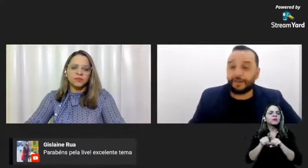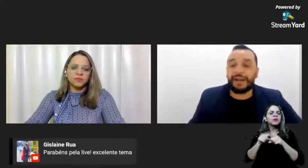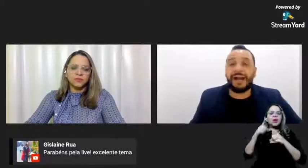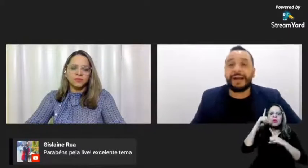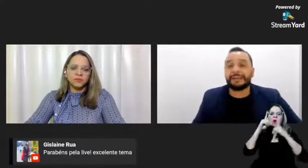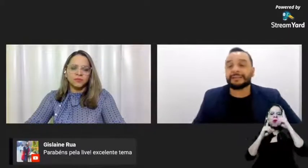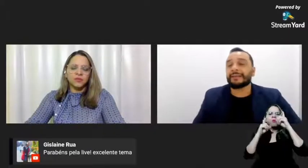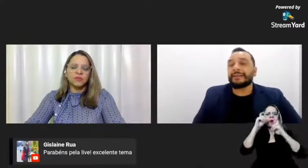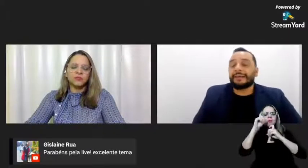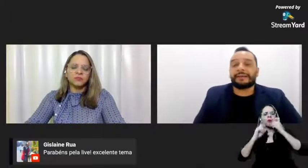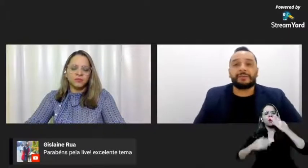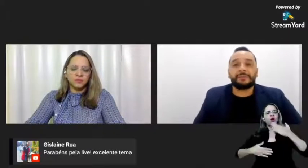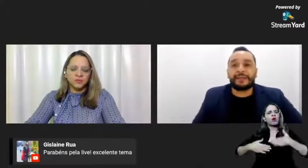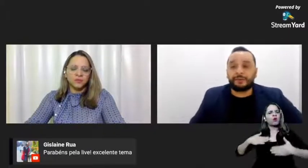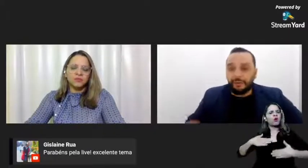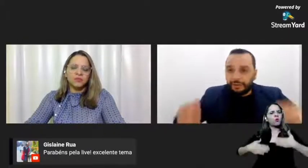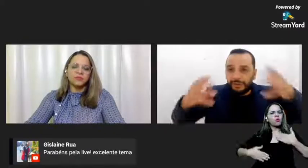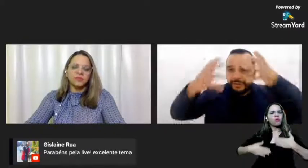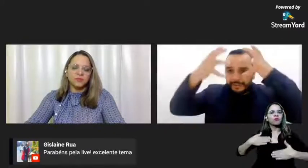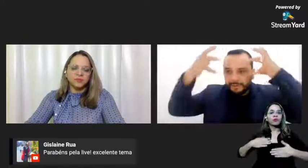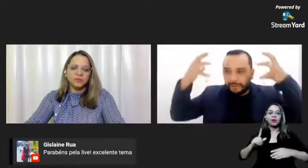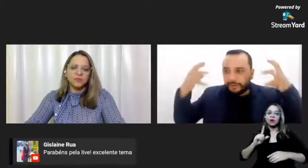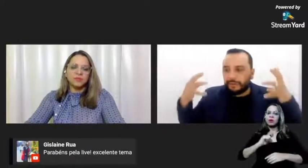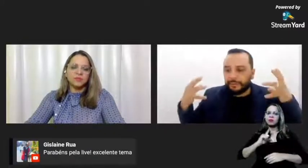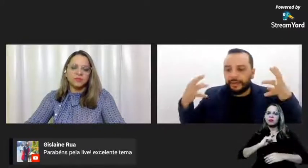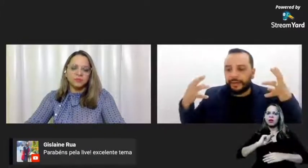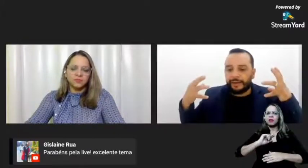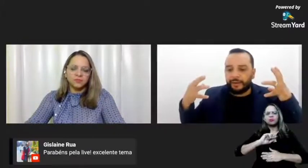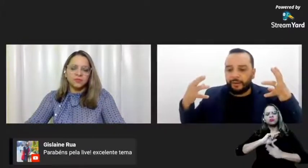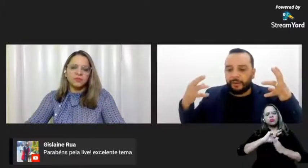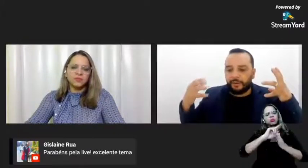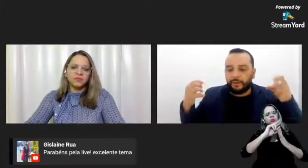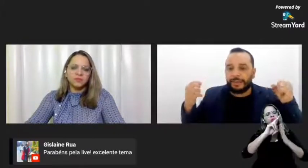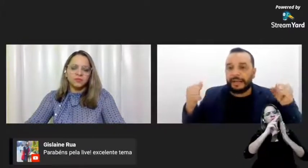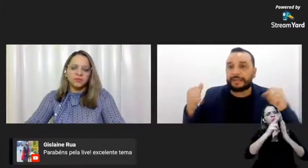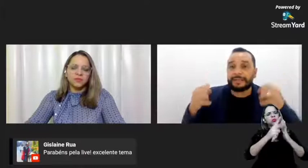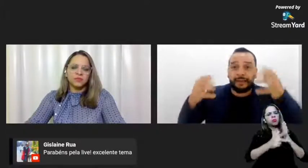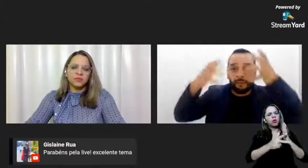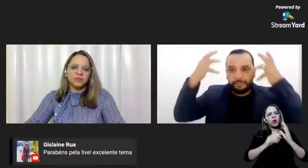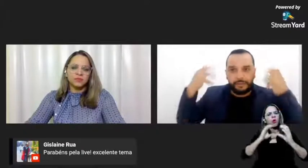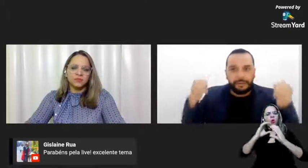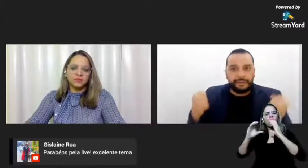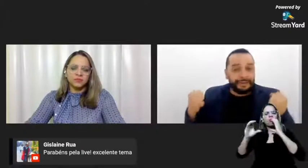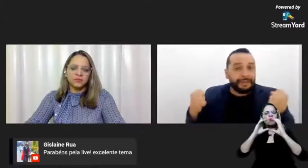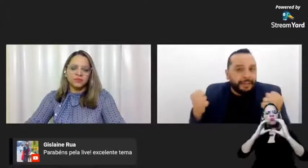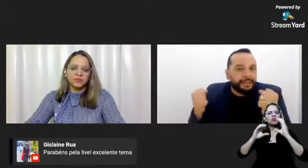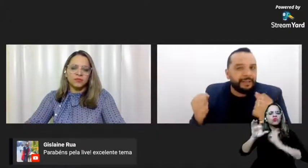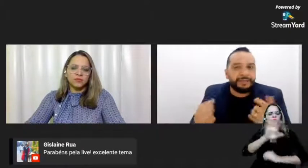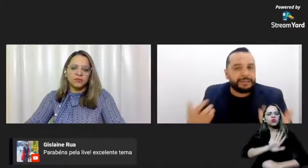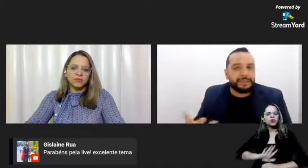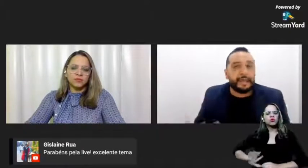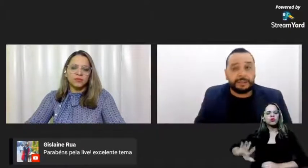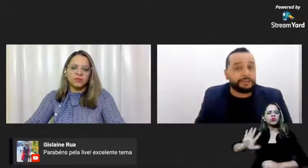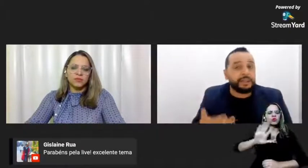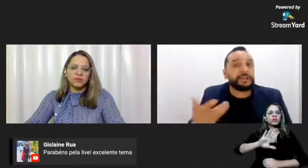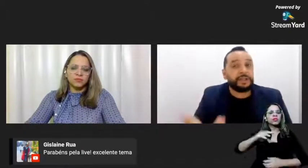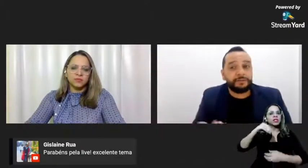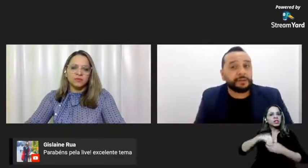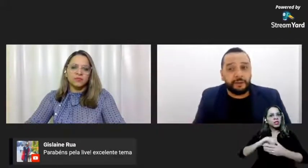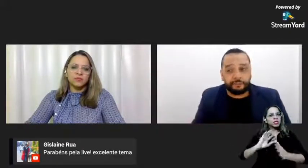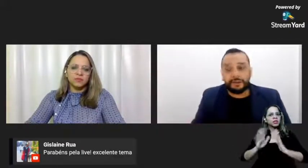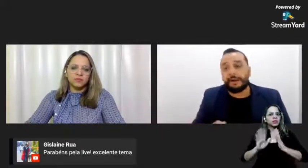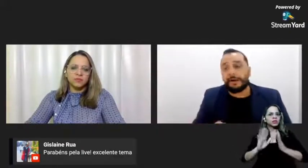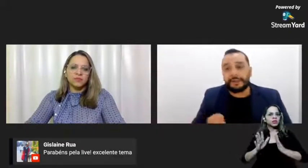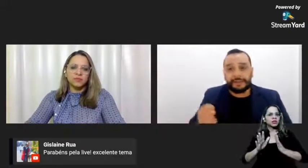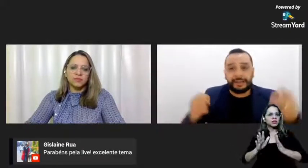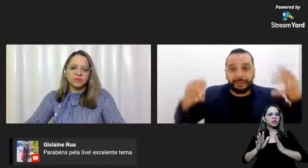expressões corporais. Então, tem toda uma comunicação que dentro da língua de sinais a gente nem